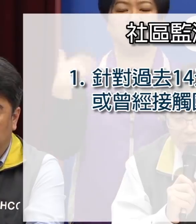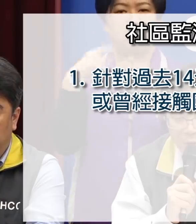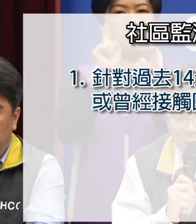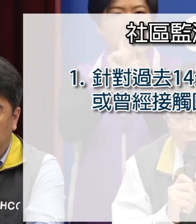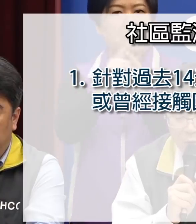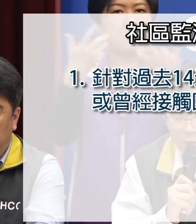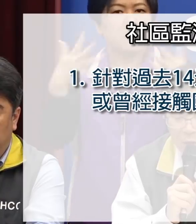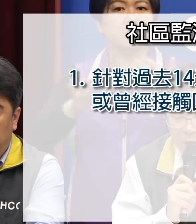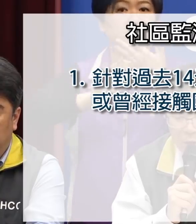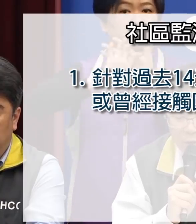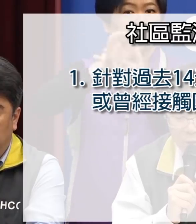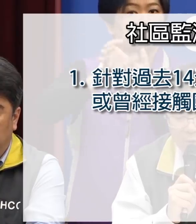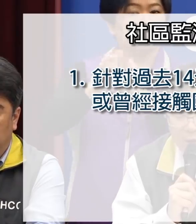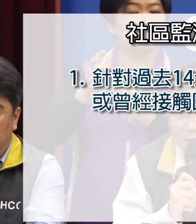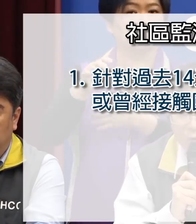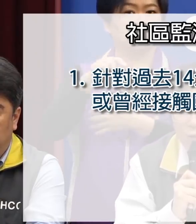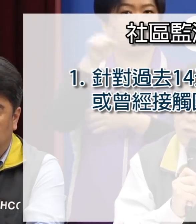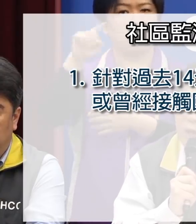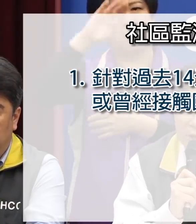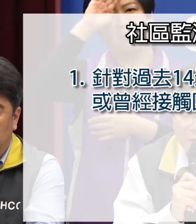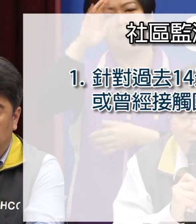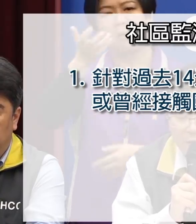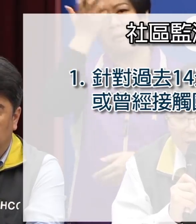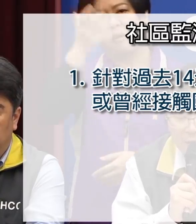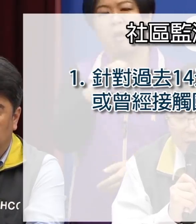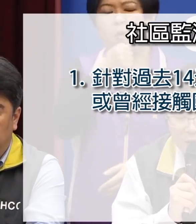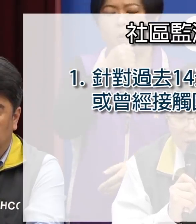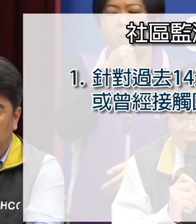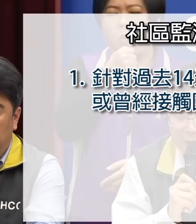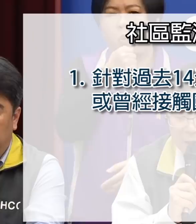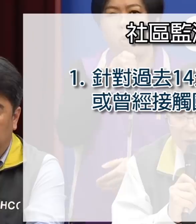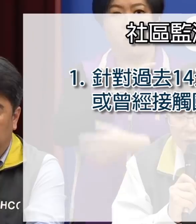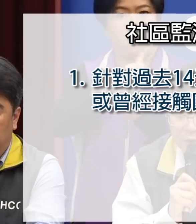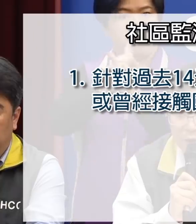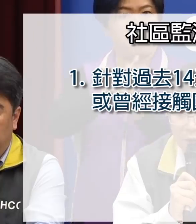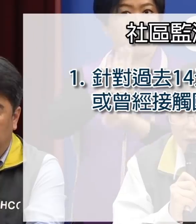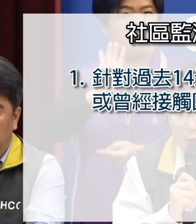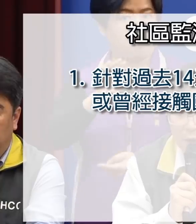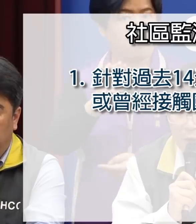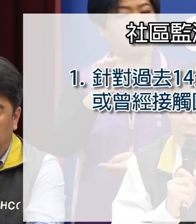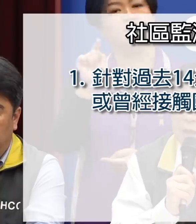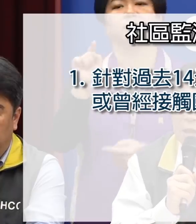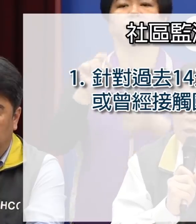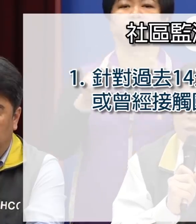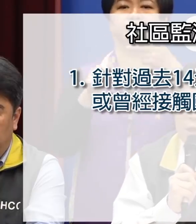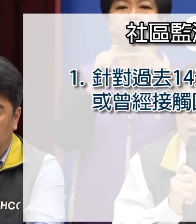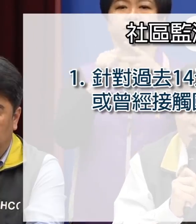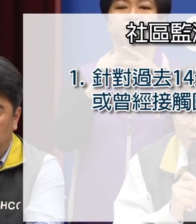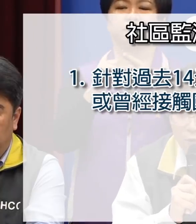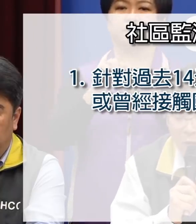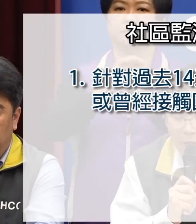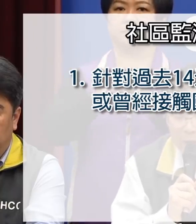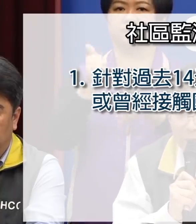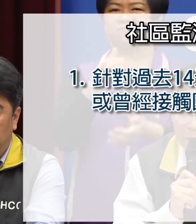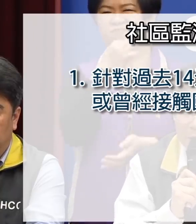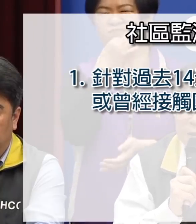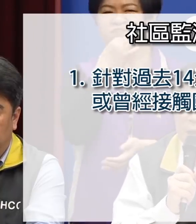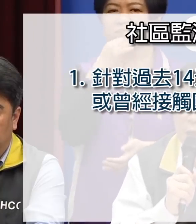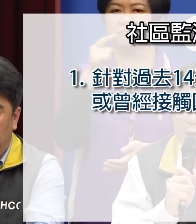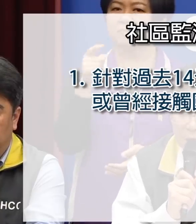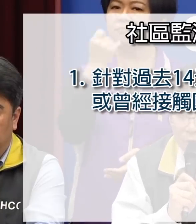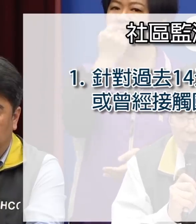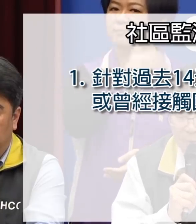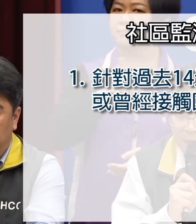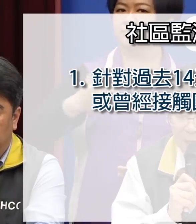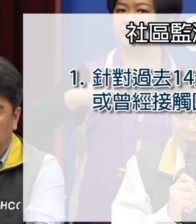到那个国外有发烧或呼吸道症状的人士的一个接触史，好，那而且医师要高度怀疑现在可能